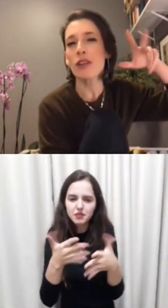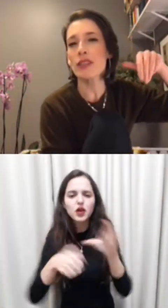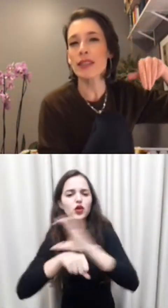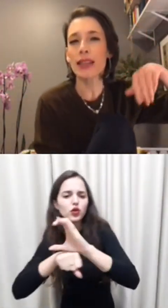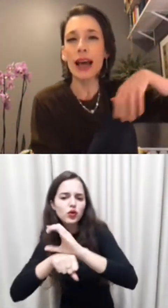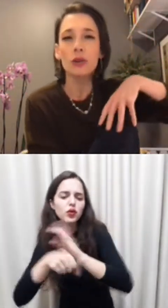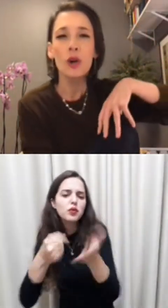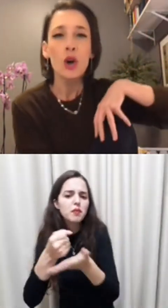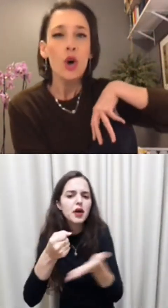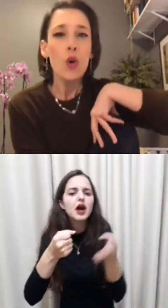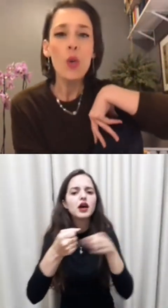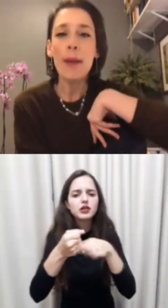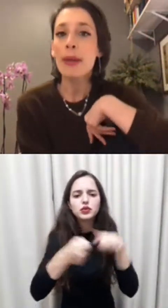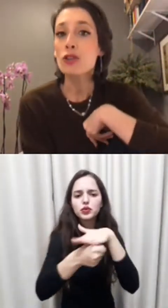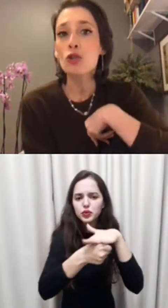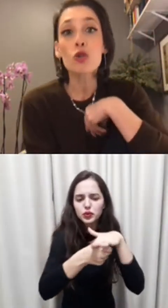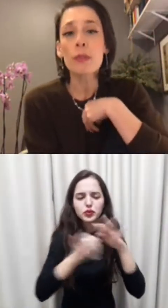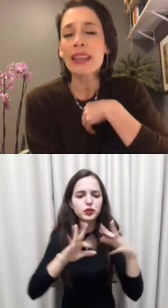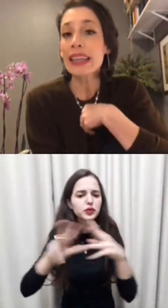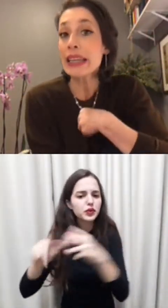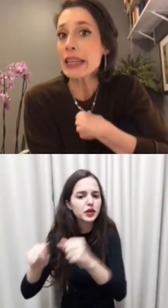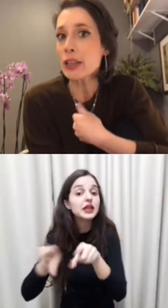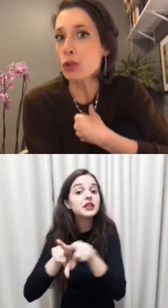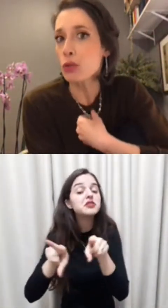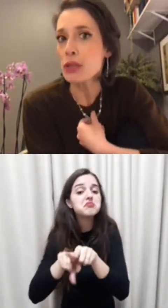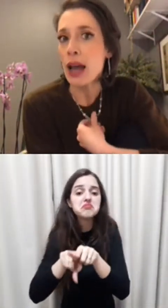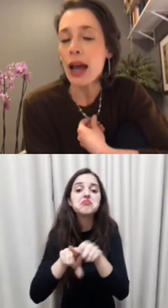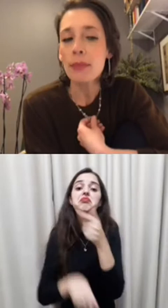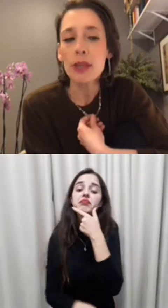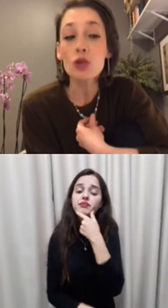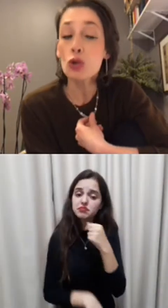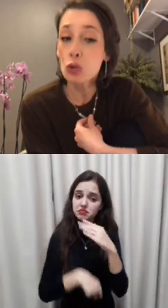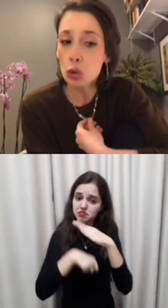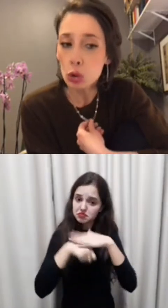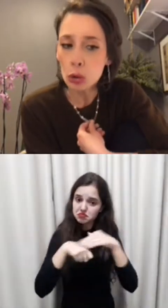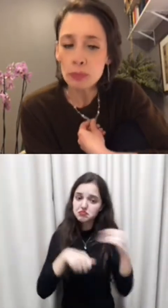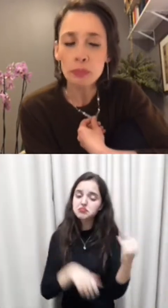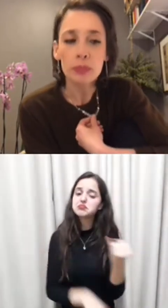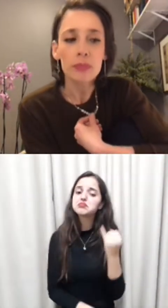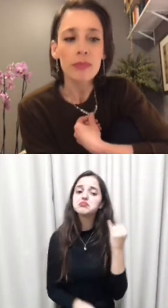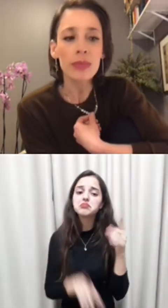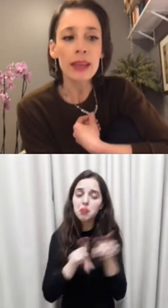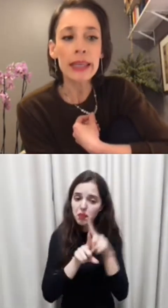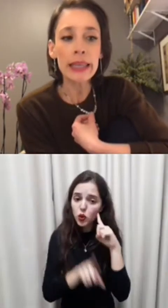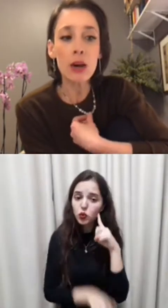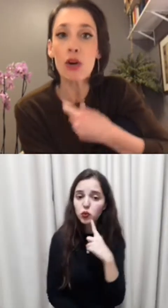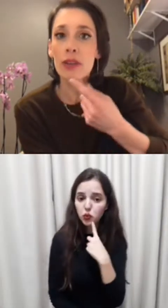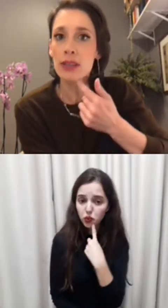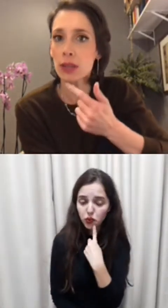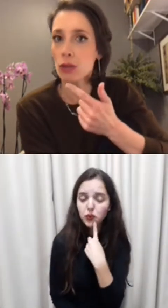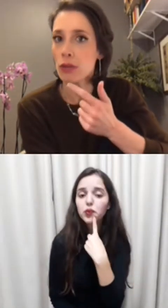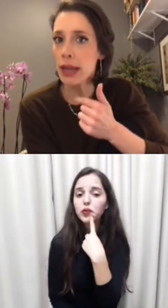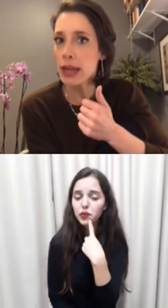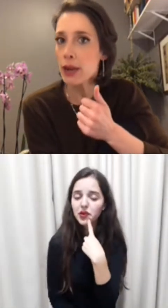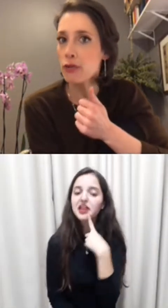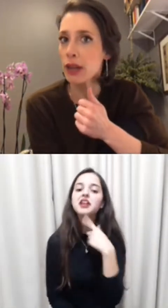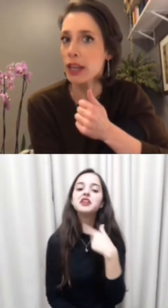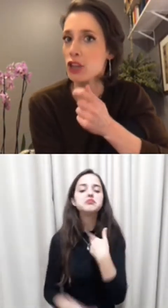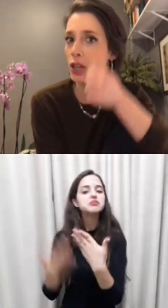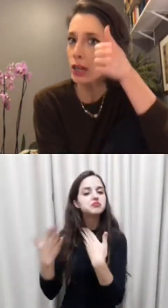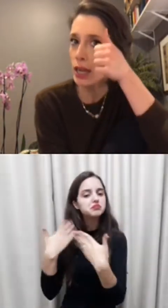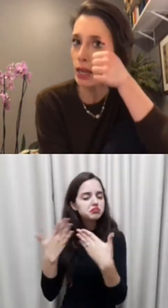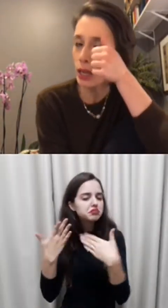intermediário, avançado. Um rapaz super querido, sabe? Surdo. E eu conversando com ele, eu